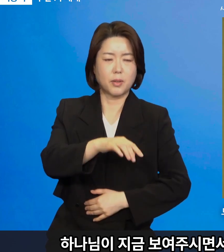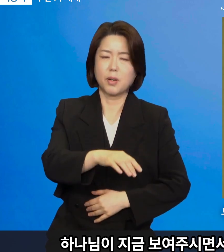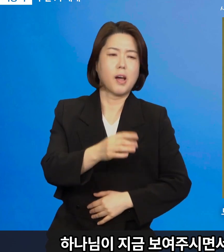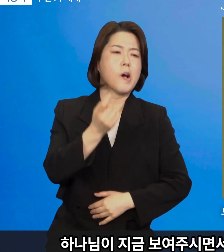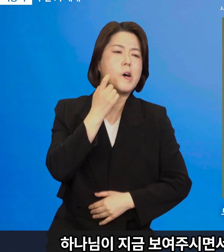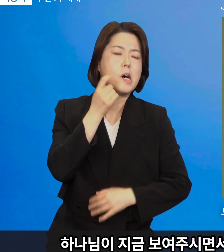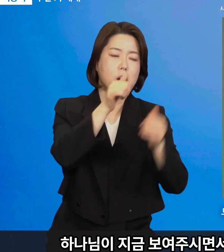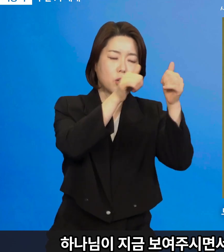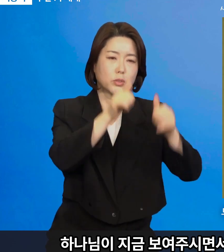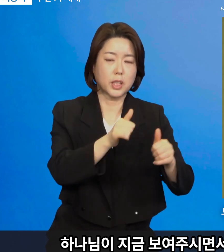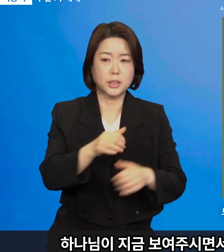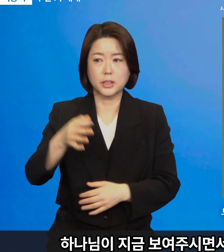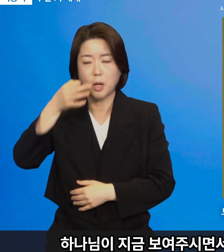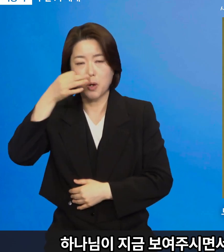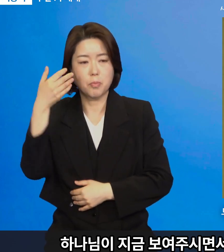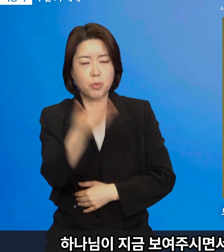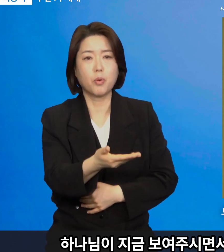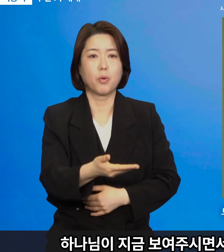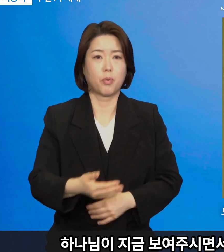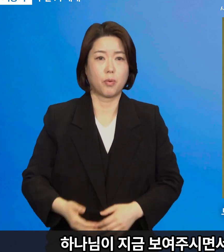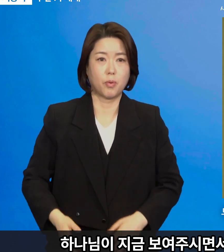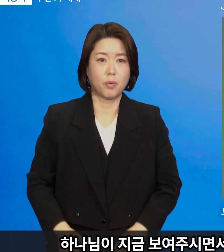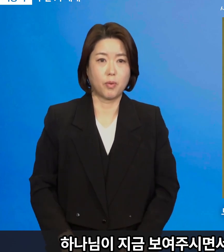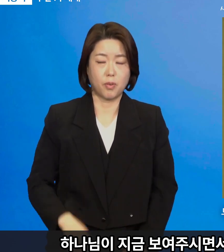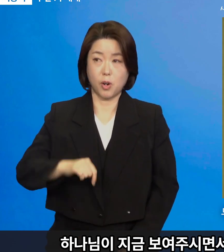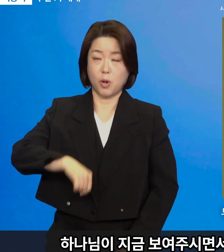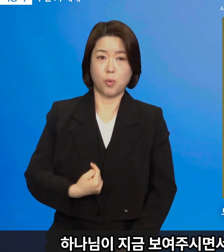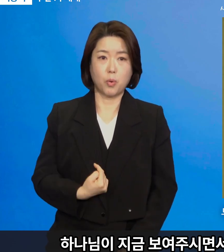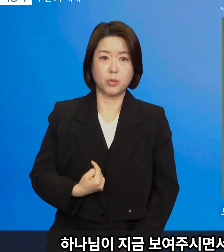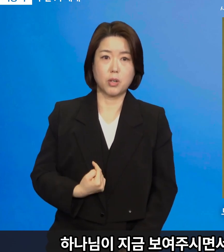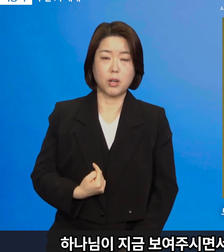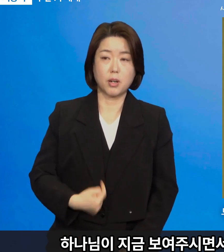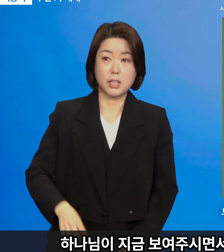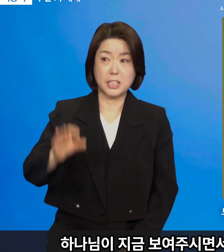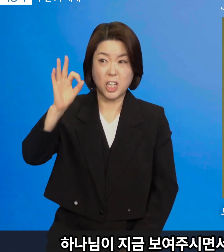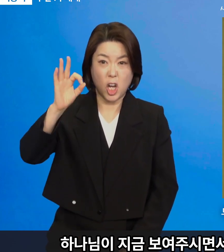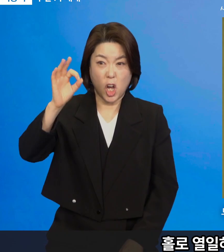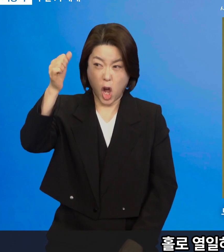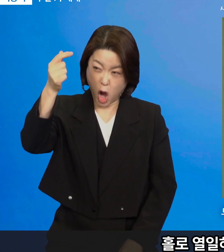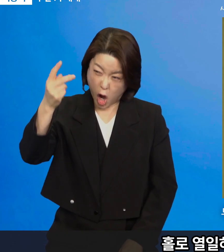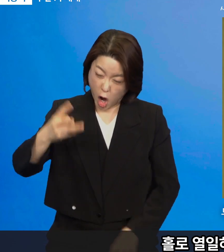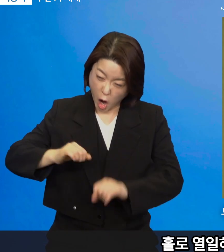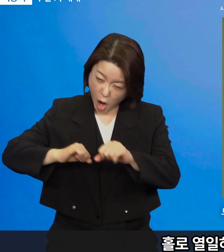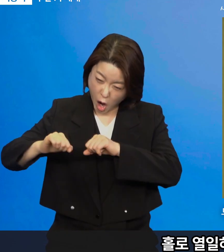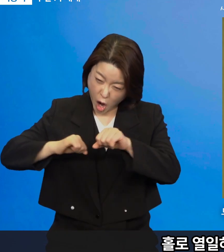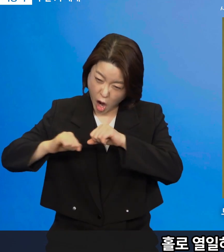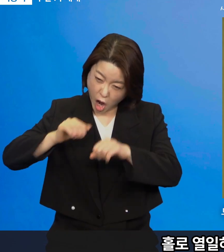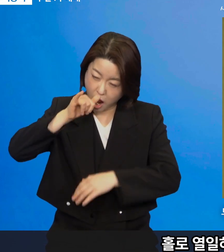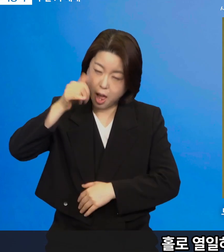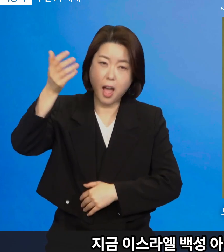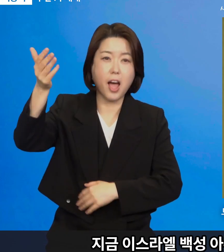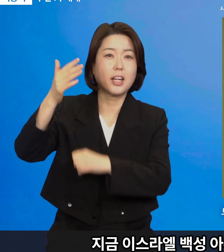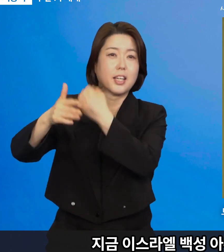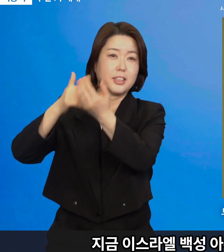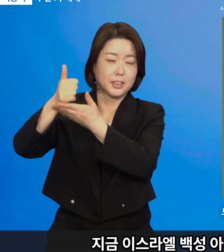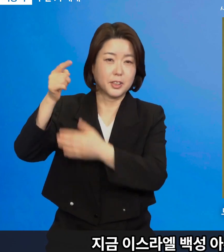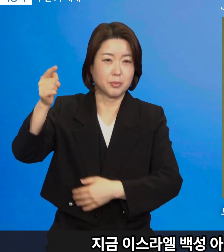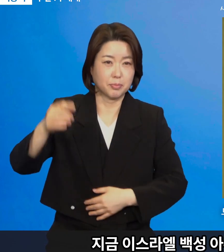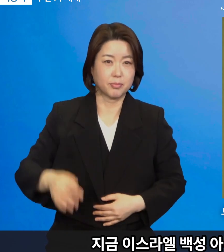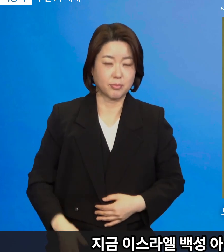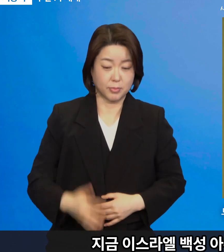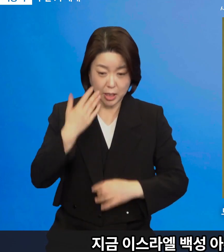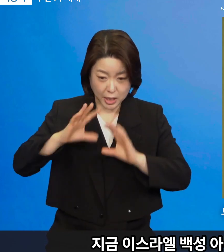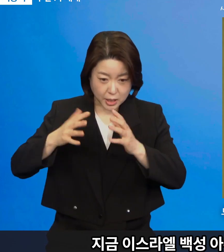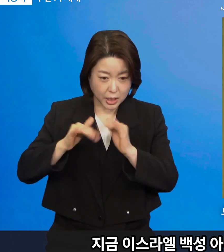지금 보여주시면서 홀로 열일하고 계시죠. 지금 홀로 열일하고 계세요. 지금 이스라엘 백성 아무도